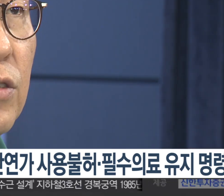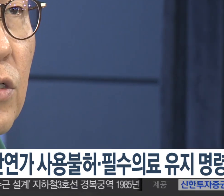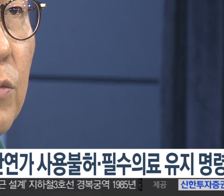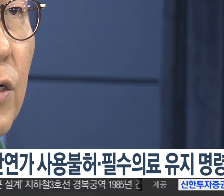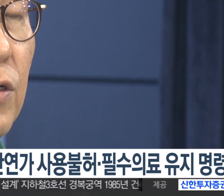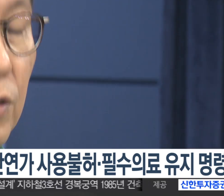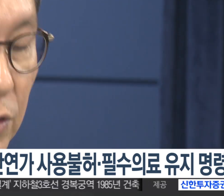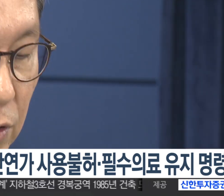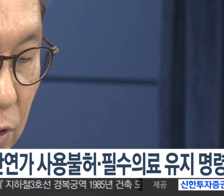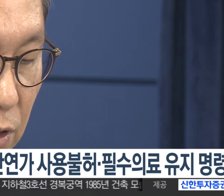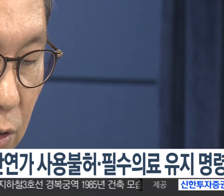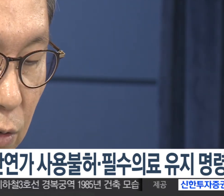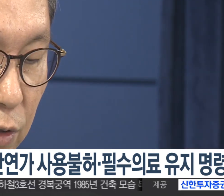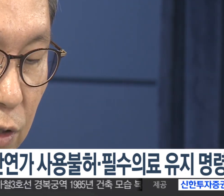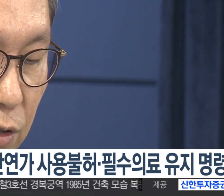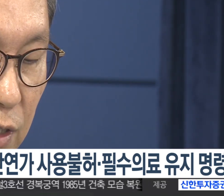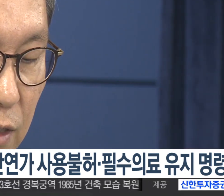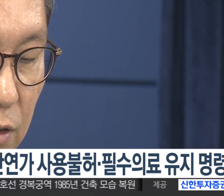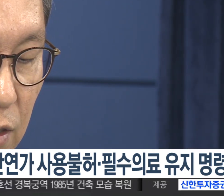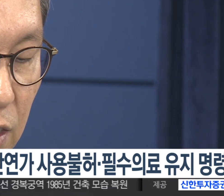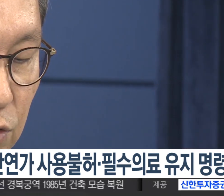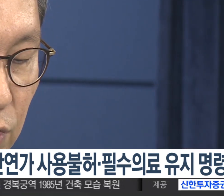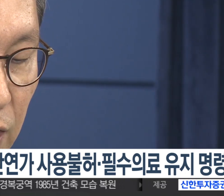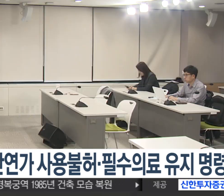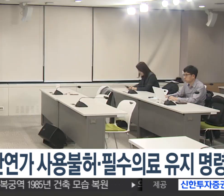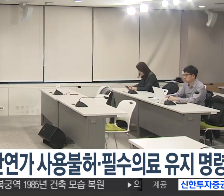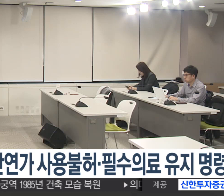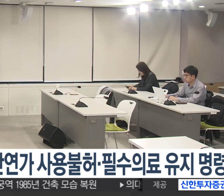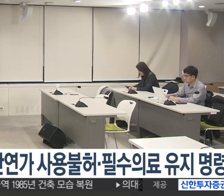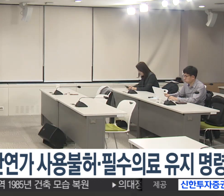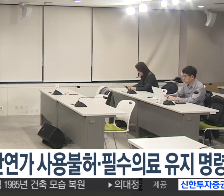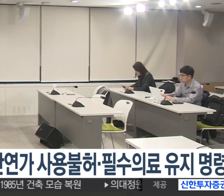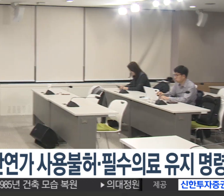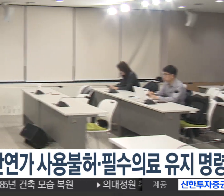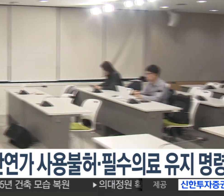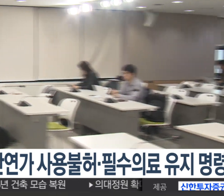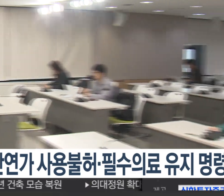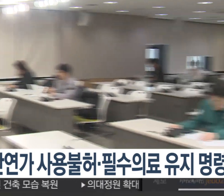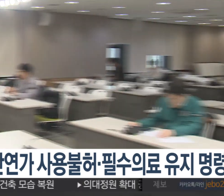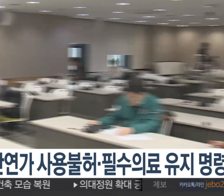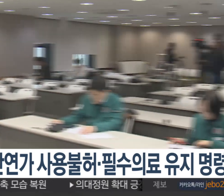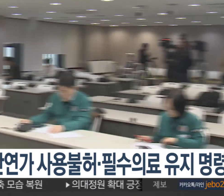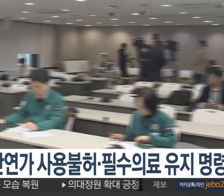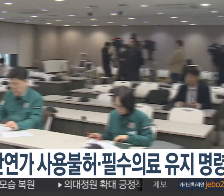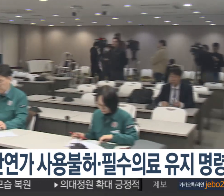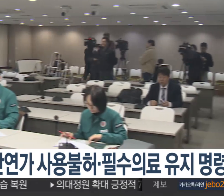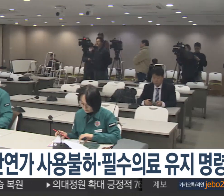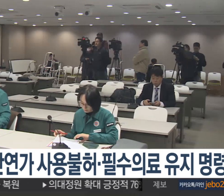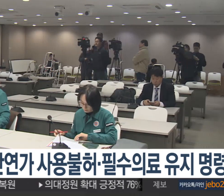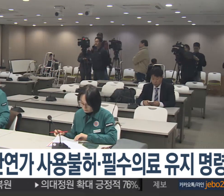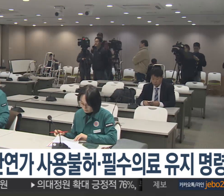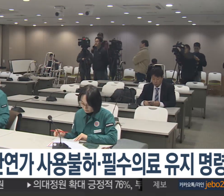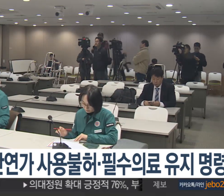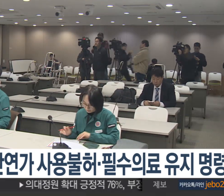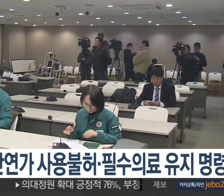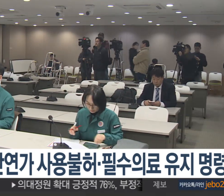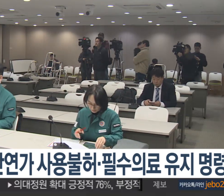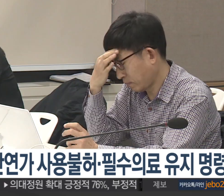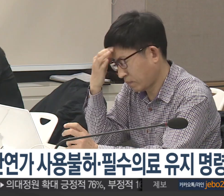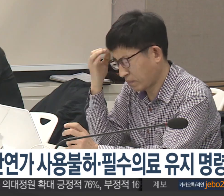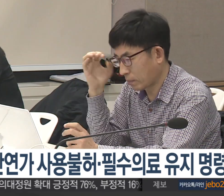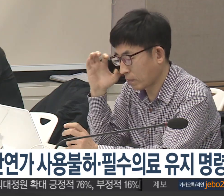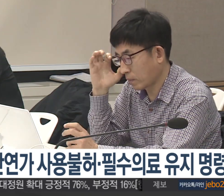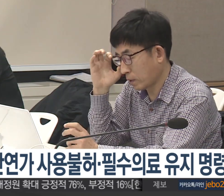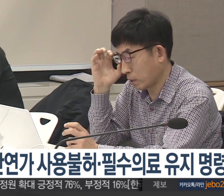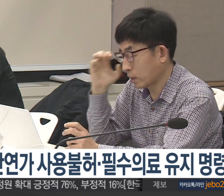진료를 거부한 전공의에게는 개별적으로 업무 개시 명령을 반영하겠다고 말했습니다 박건은 또이 위반한